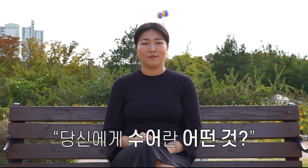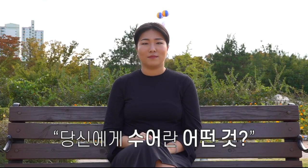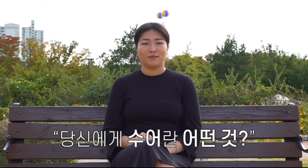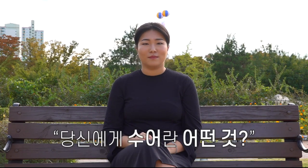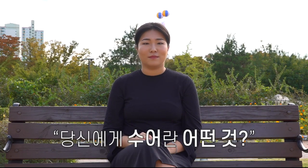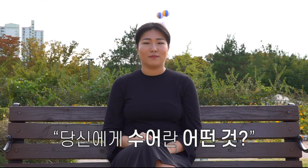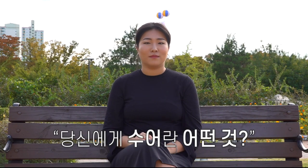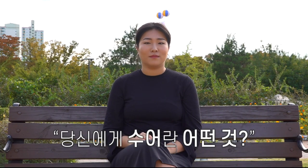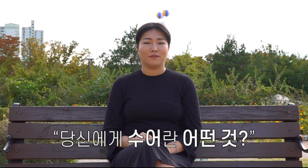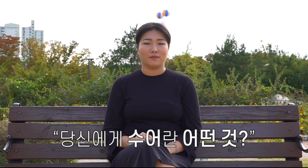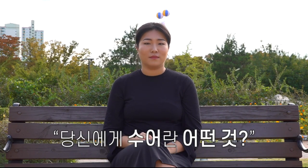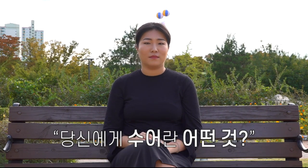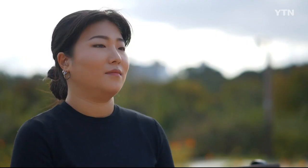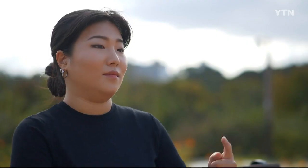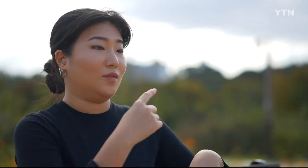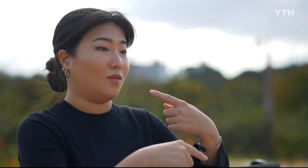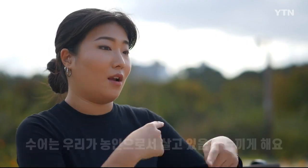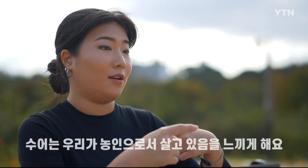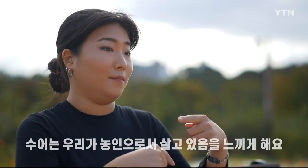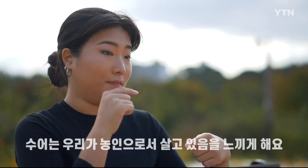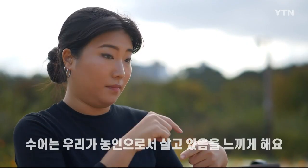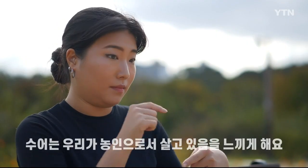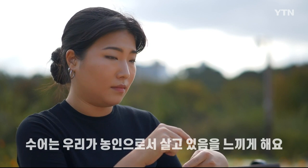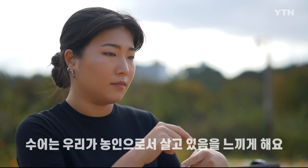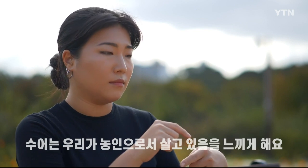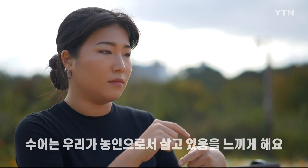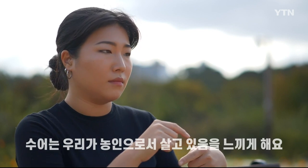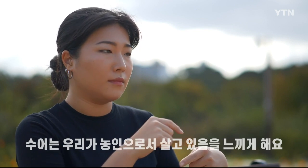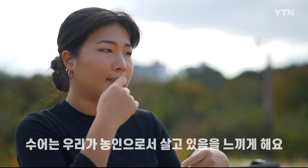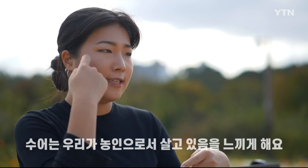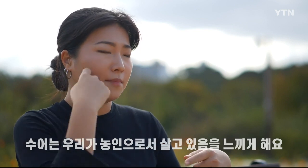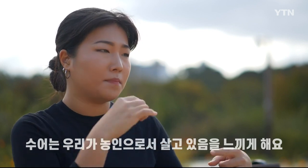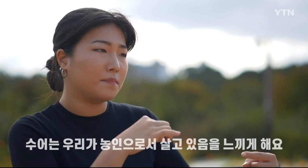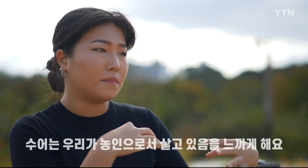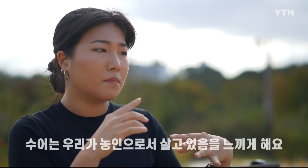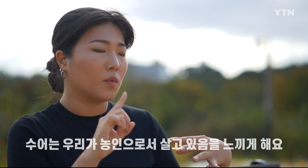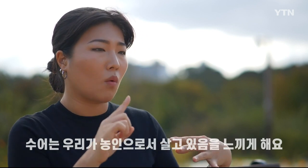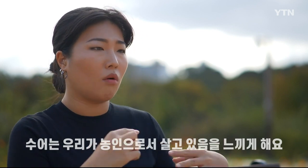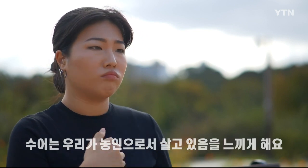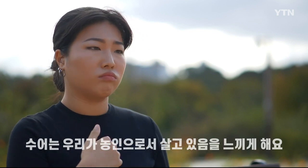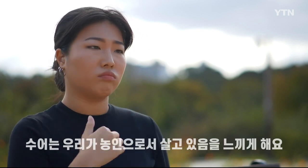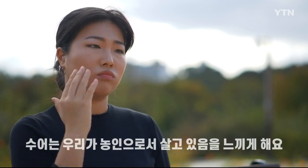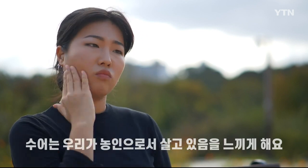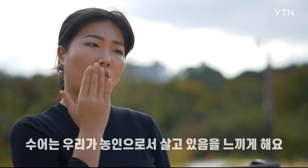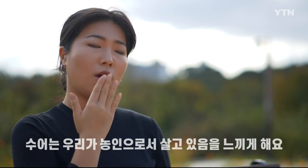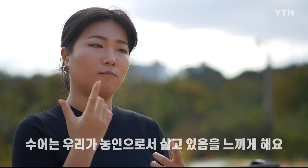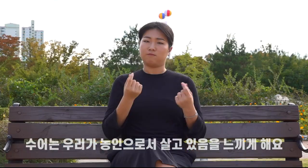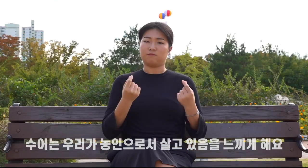무표정 넌 대체 뭘 하는 여자게